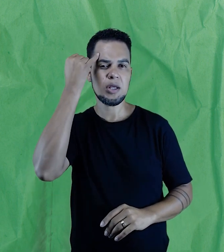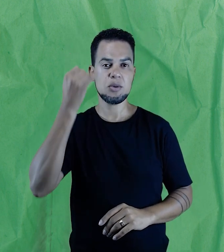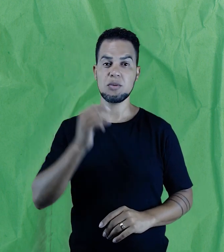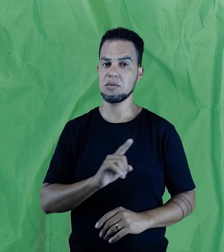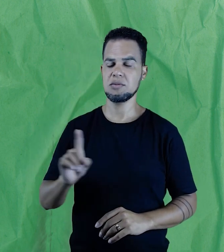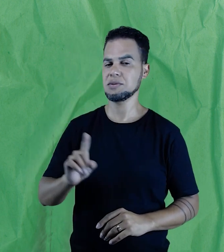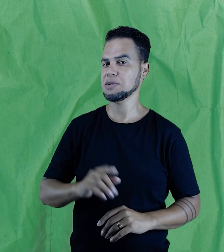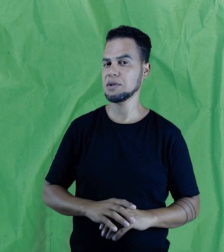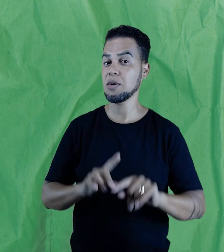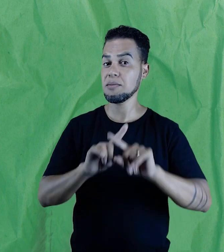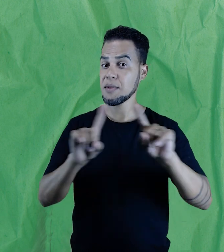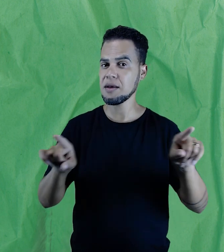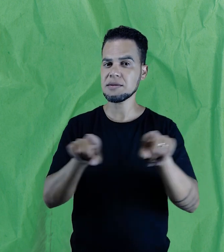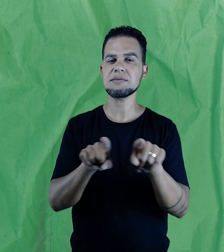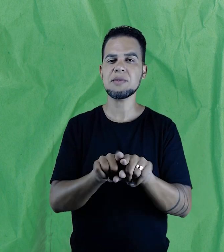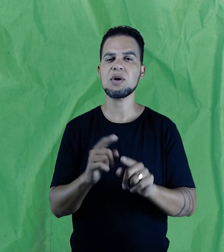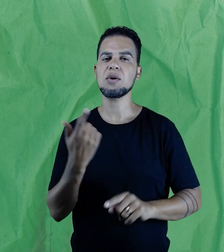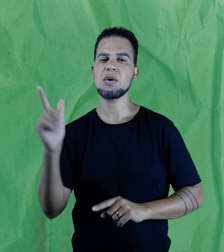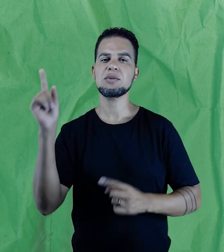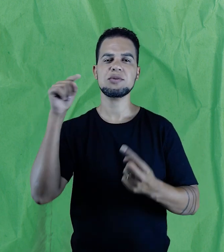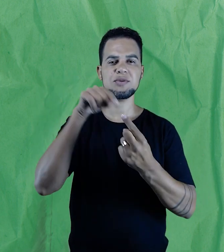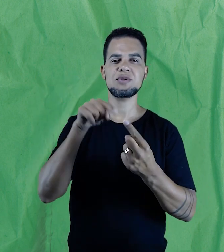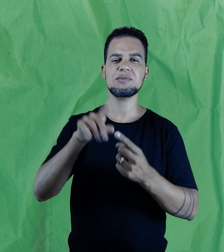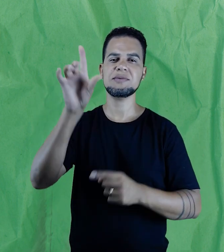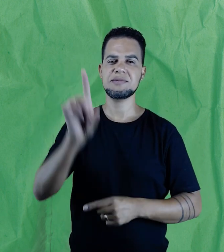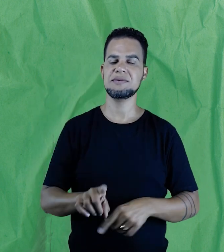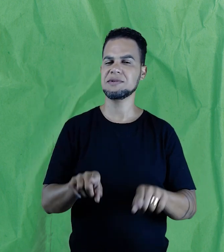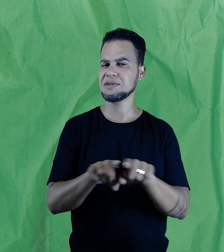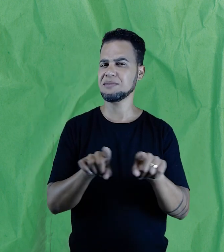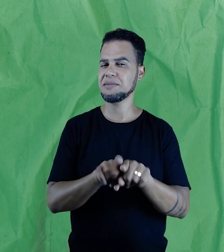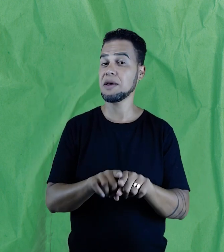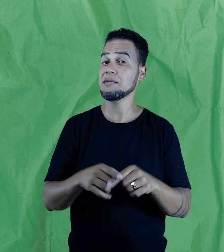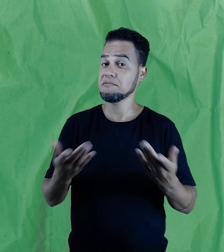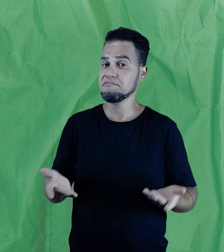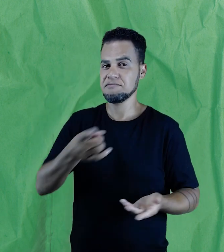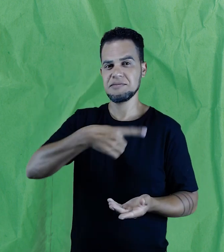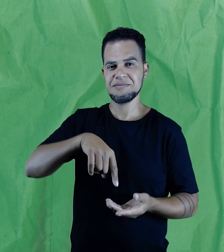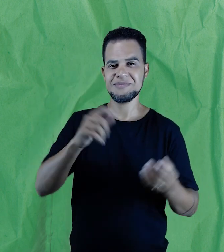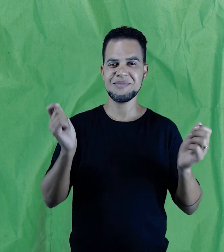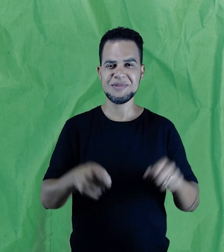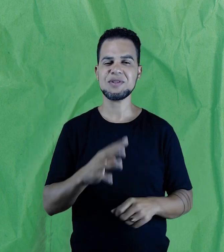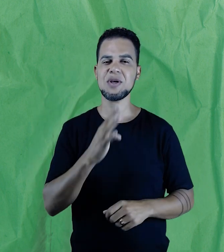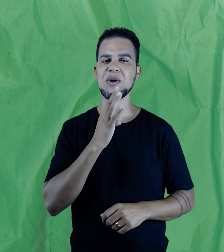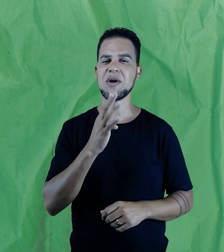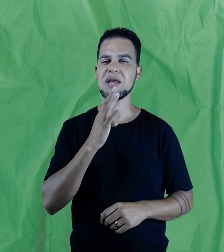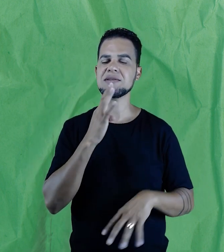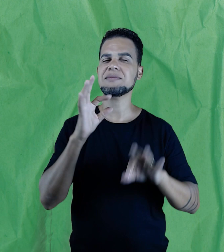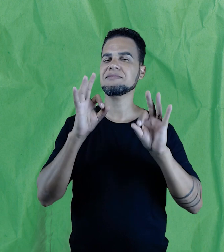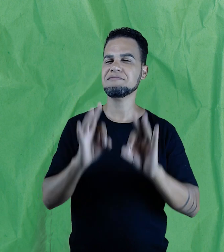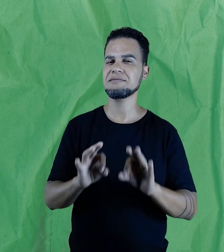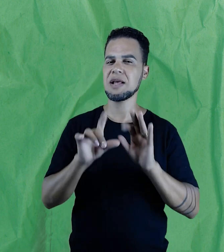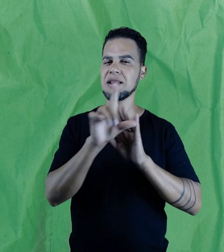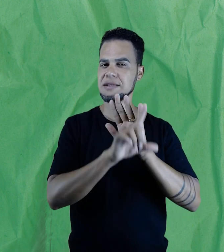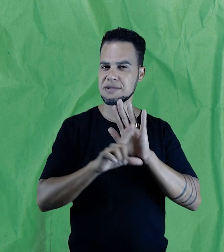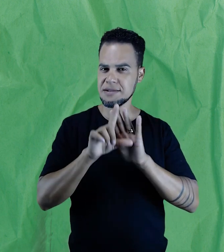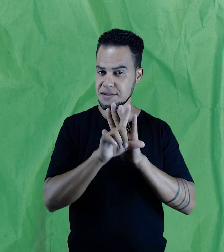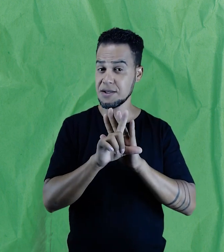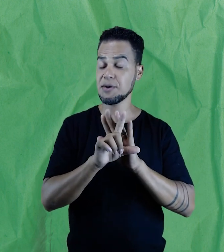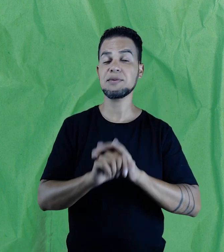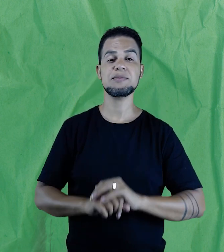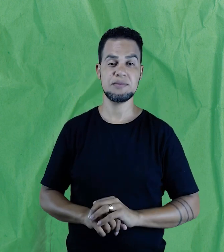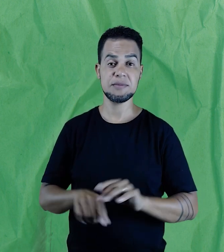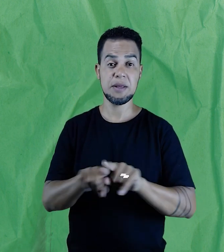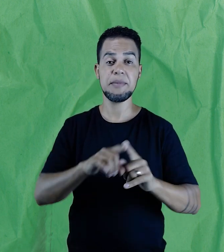intelectual, mas para outros tipos de deficiência também, para que assim possamos conhecer de fato a